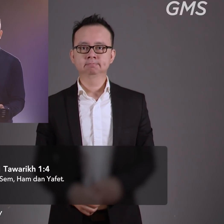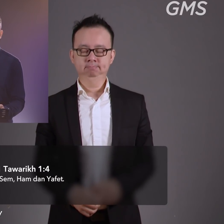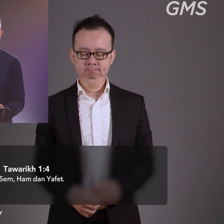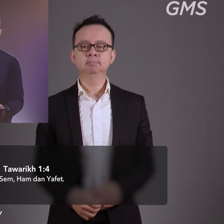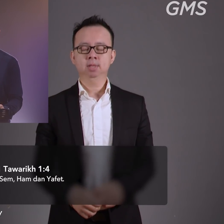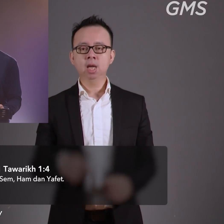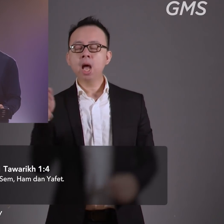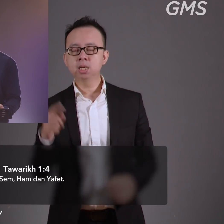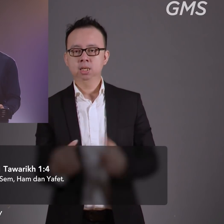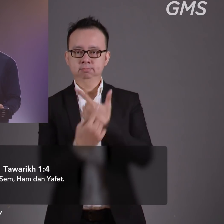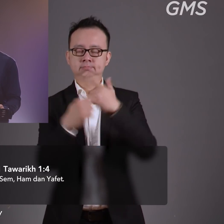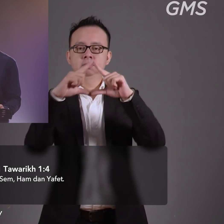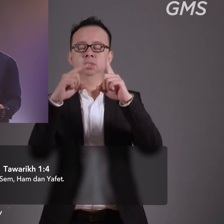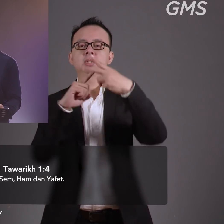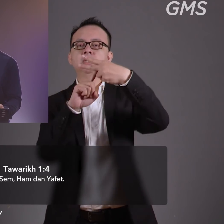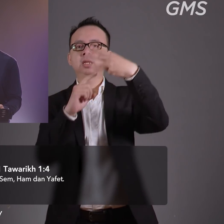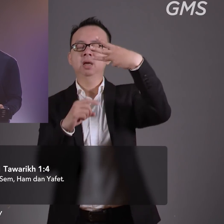dan Yafet.